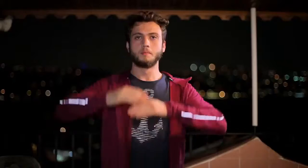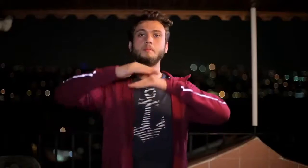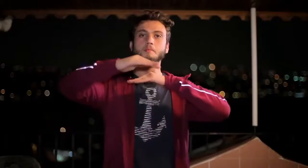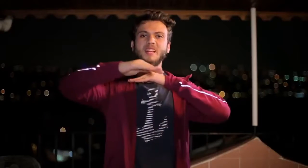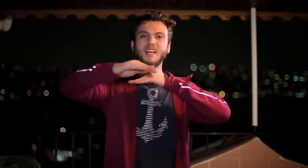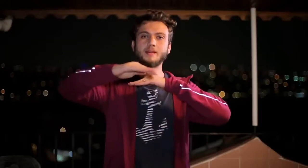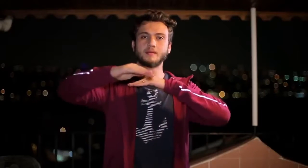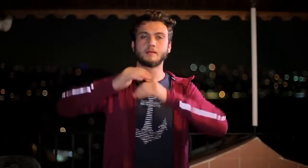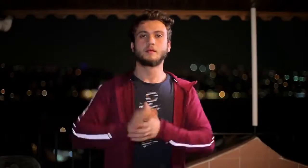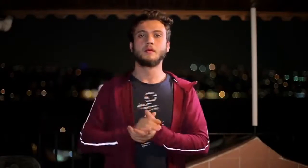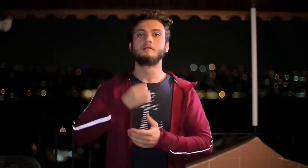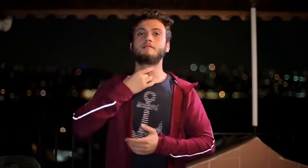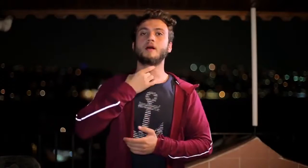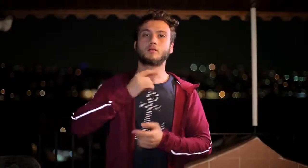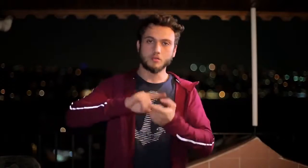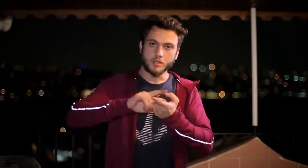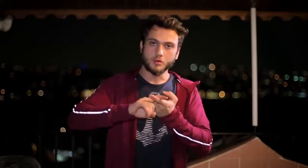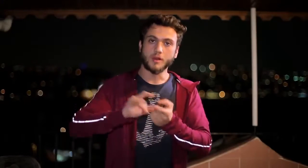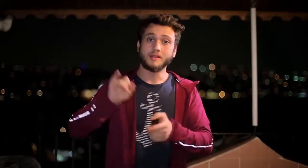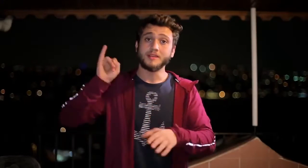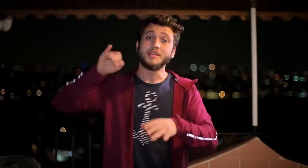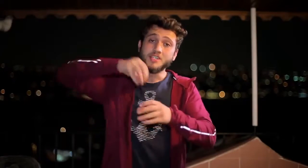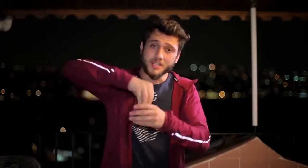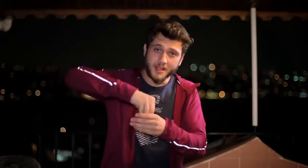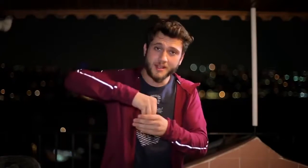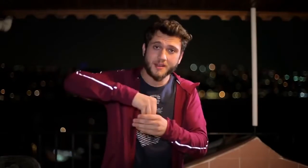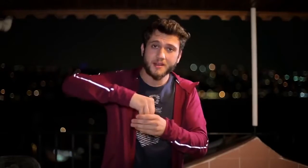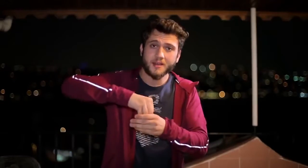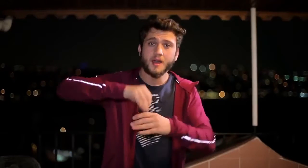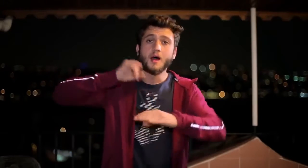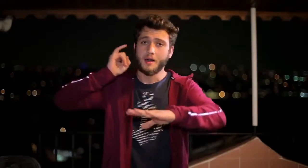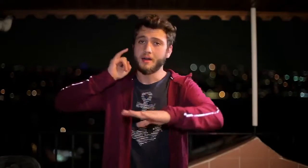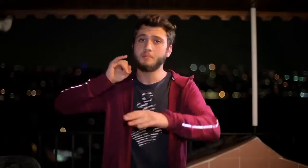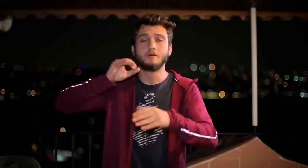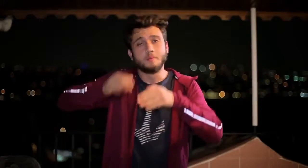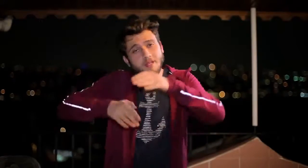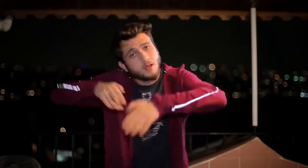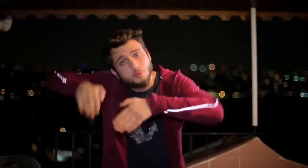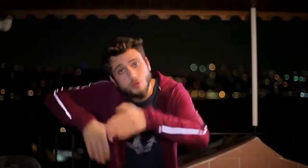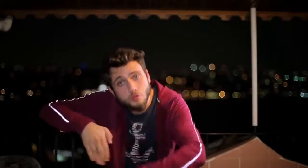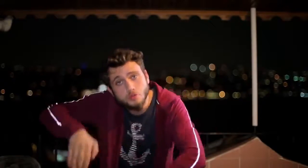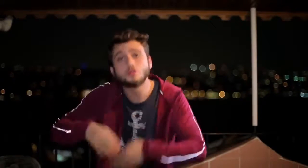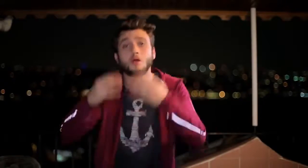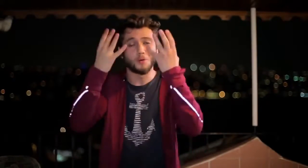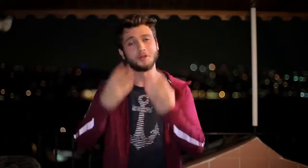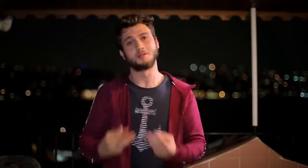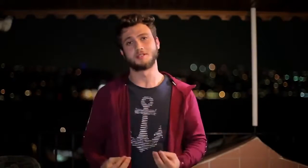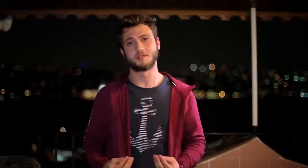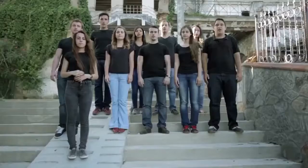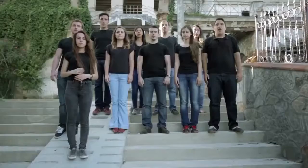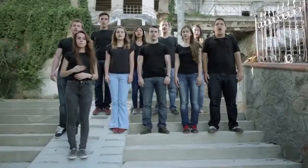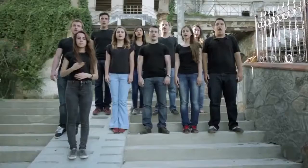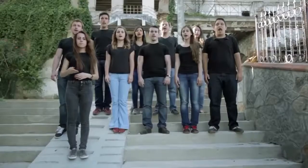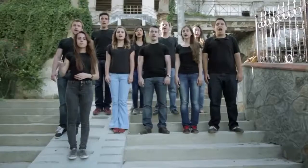Millet, Fakruz'a ruret içinde harap ve bitan düşmüş olabilir. Ey